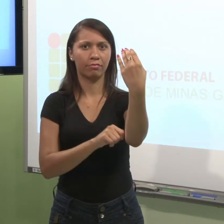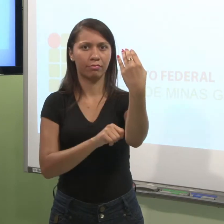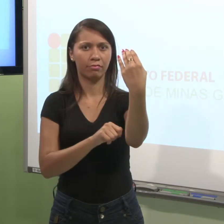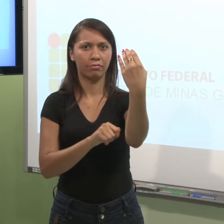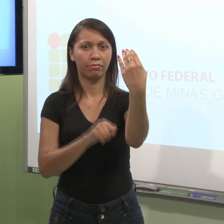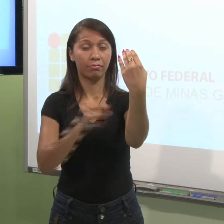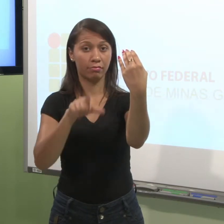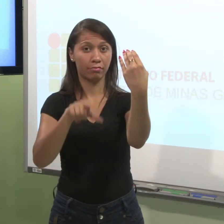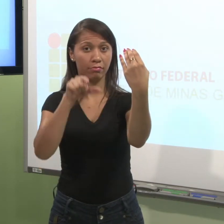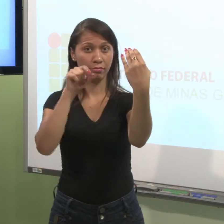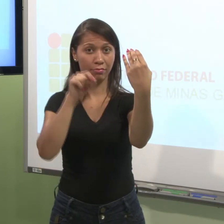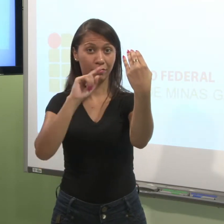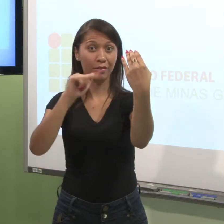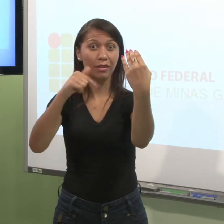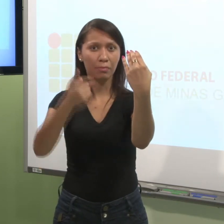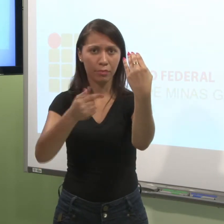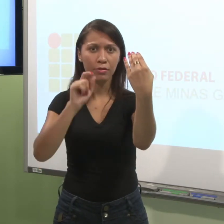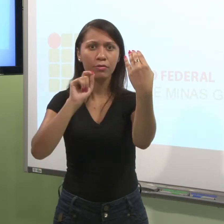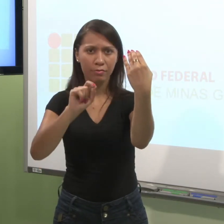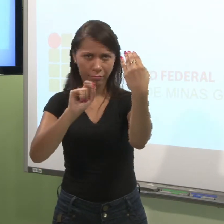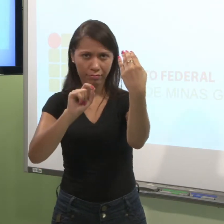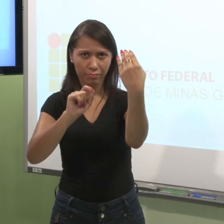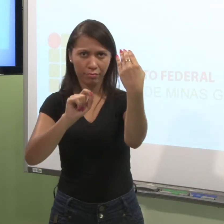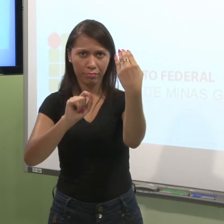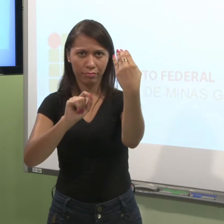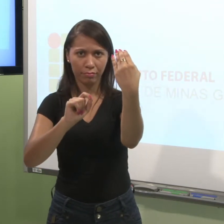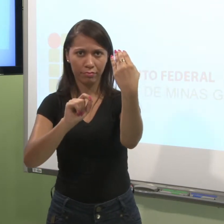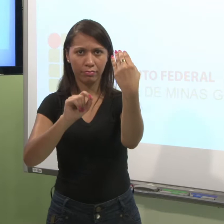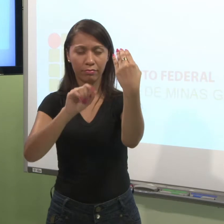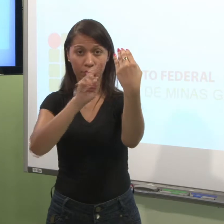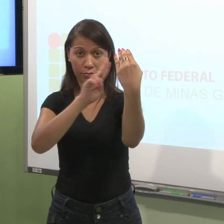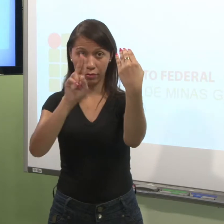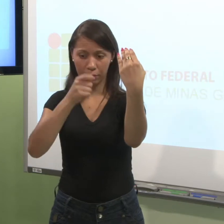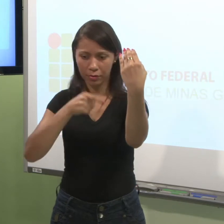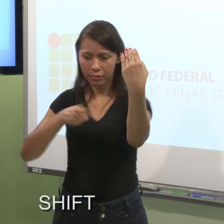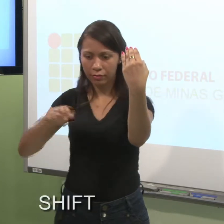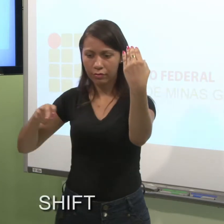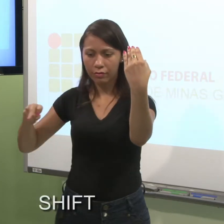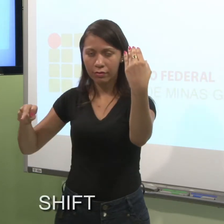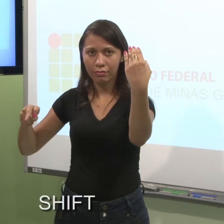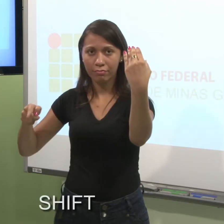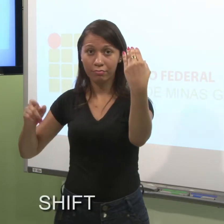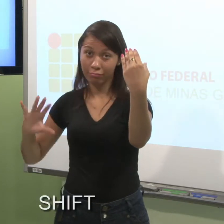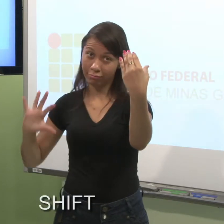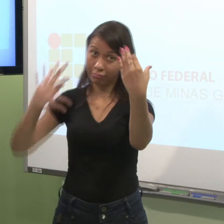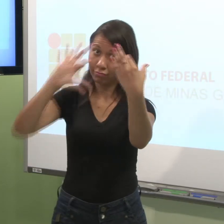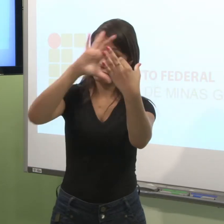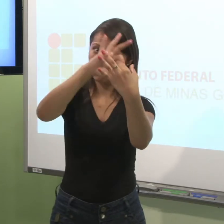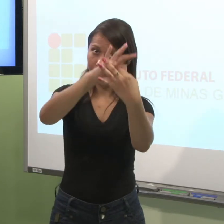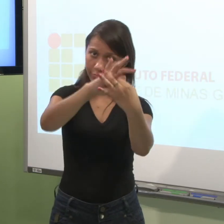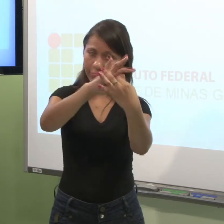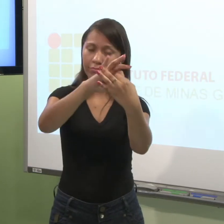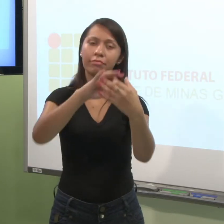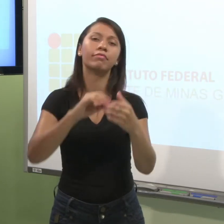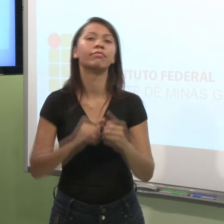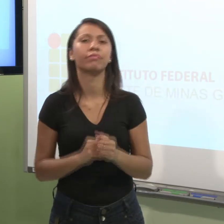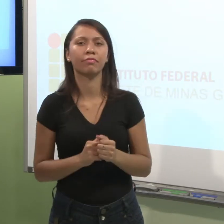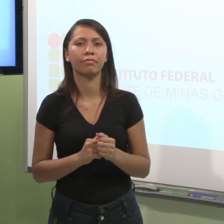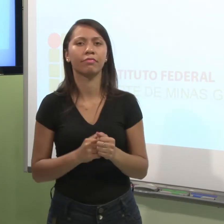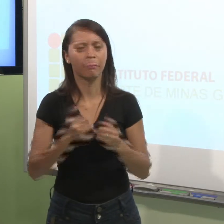selecionar. Depois pressiona a tecla Shift e mantendo essa tecla Shift pressionada, avançar a